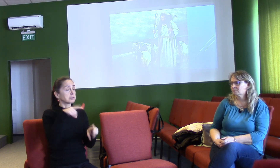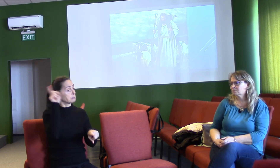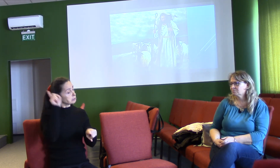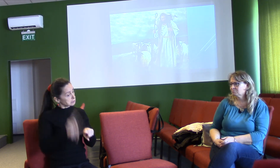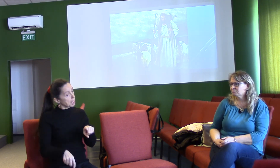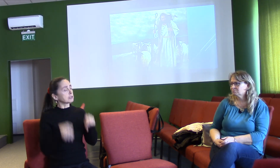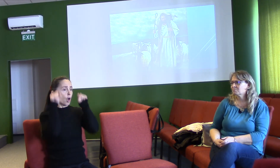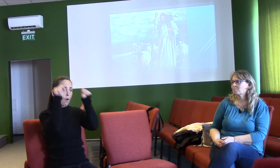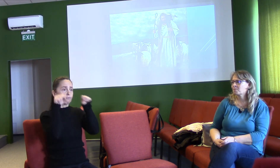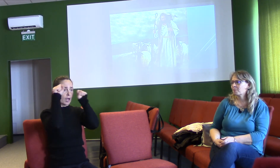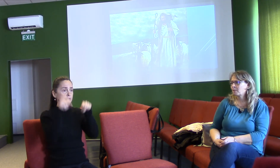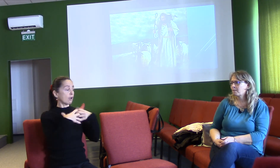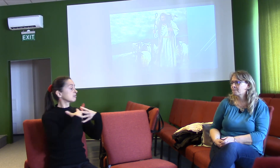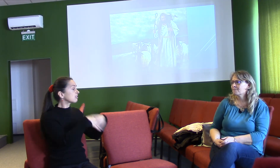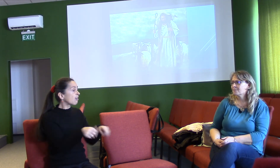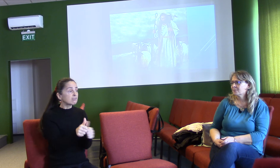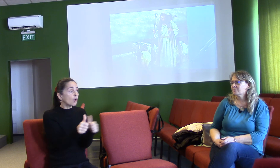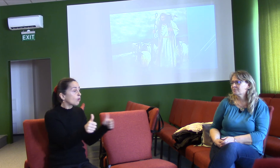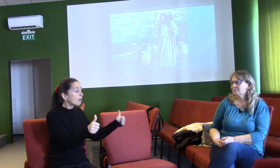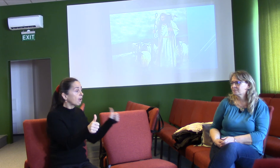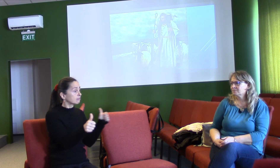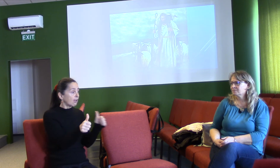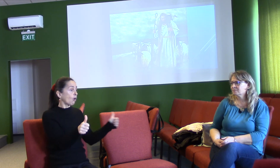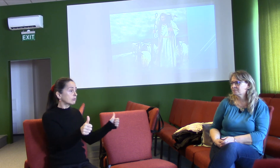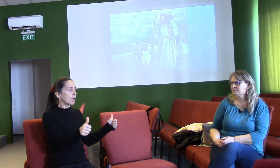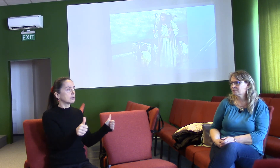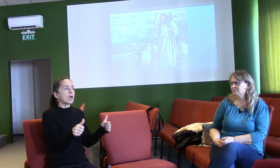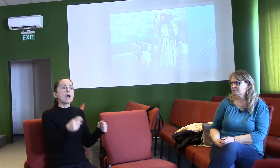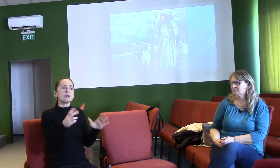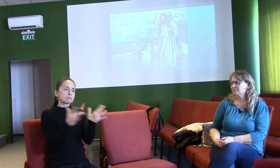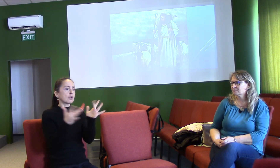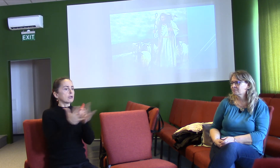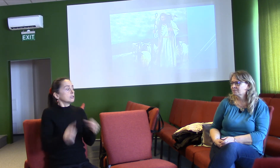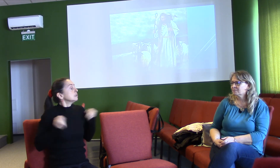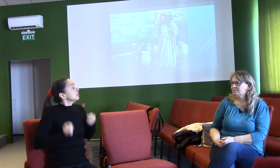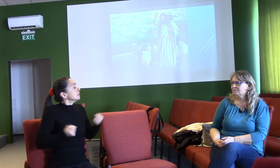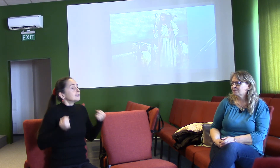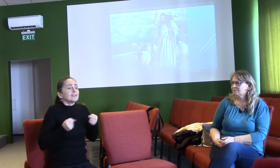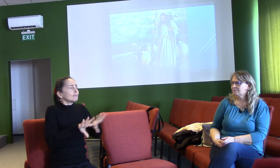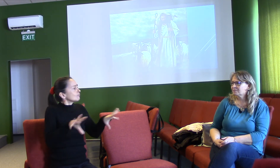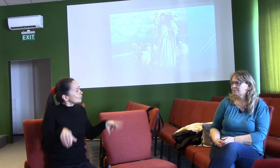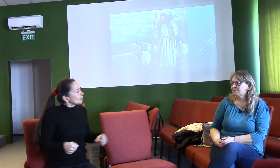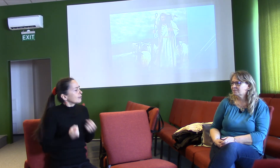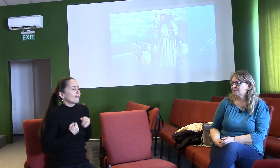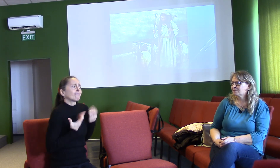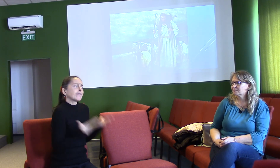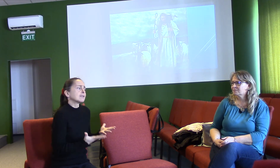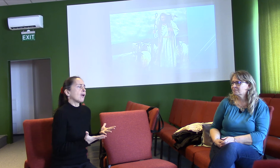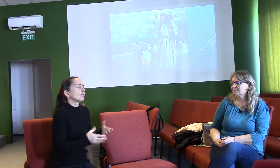ztratí, tak nasadí všecky síly, aby ji našel. a zase každá